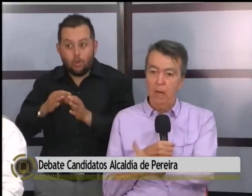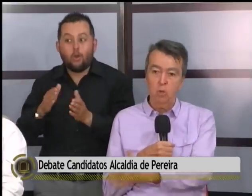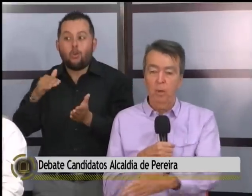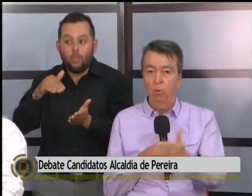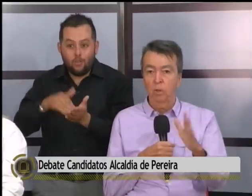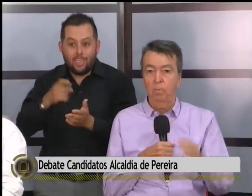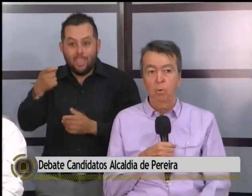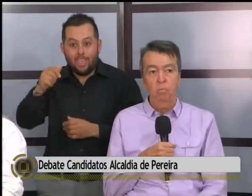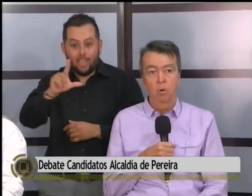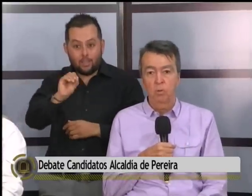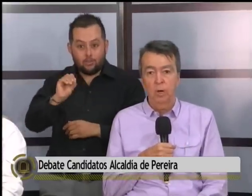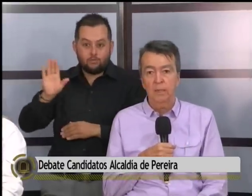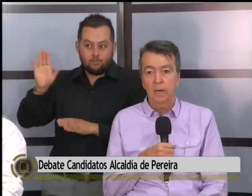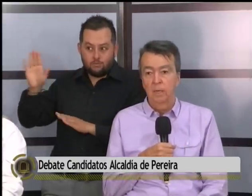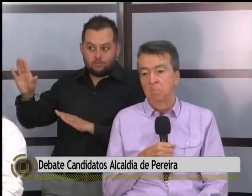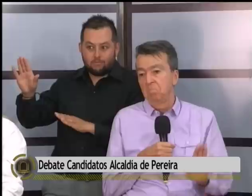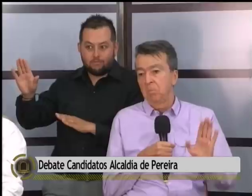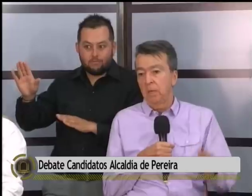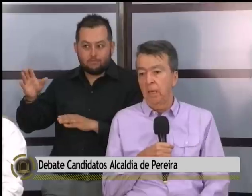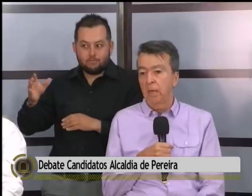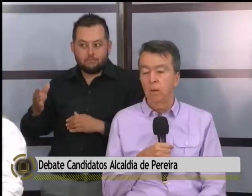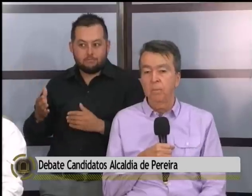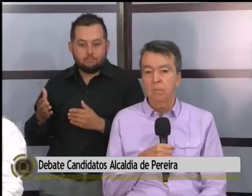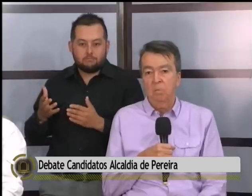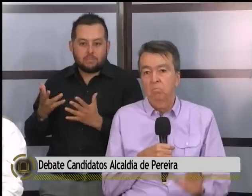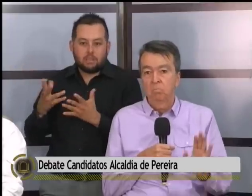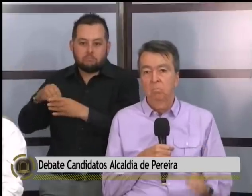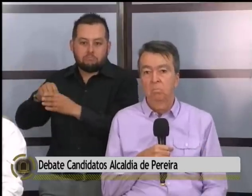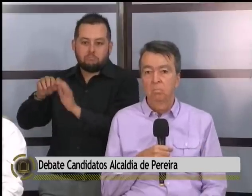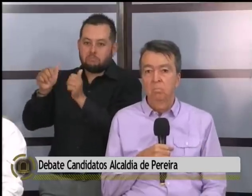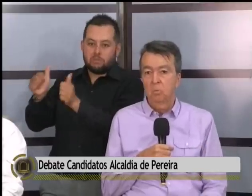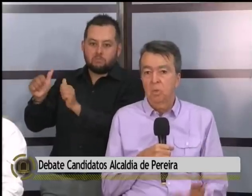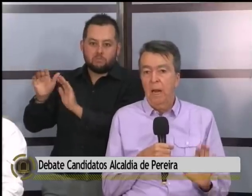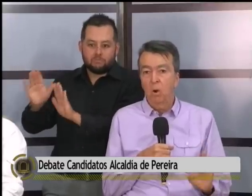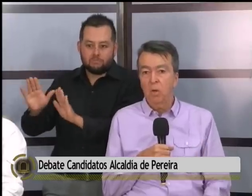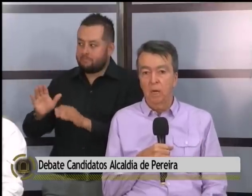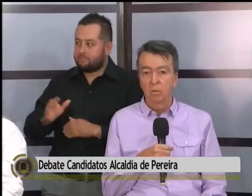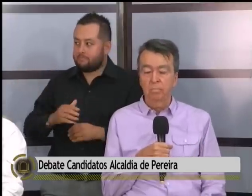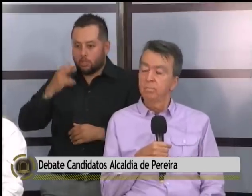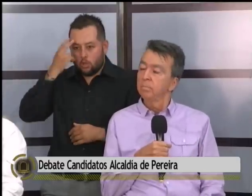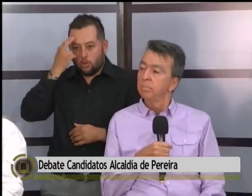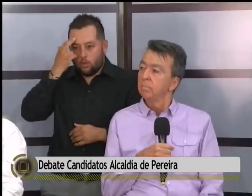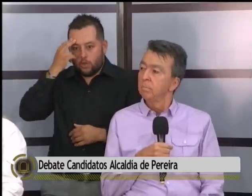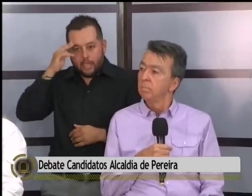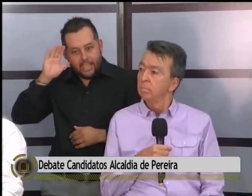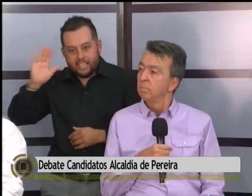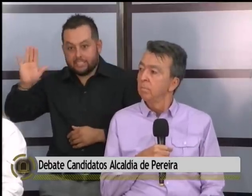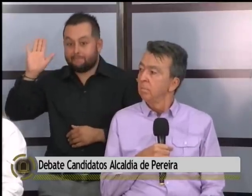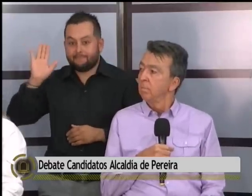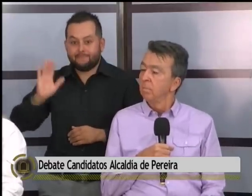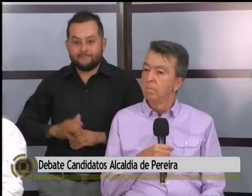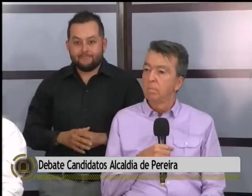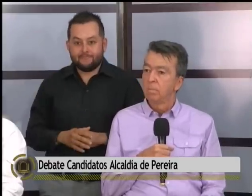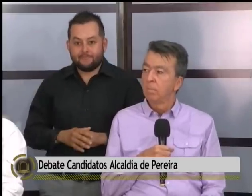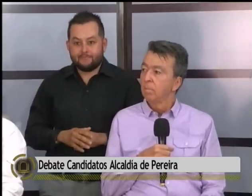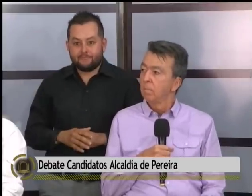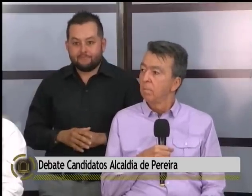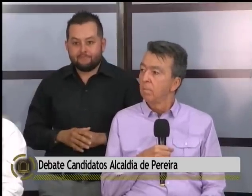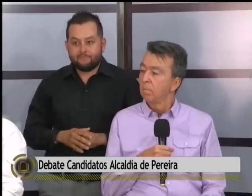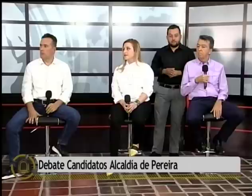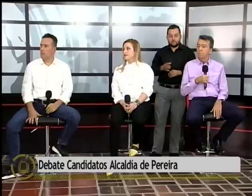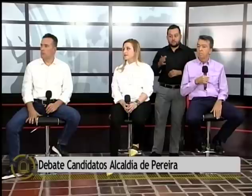regir a Gallo puede votar por Mauricio Salazar y queda en la misma. Eso es de la lógica, ¿no? Para los tres,